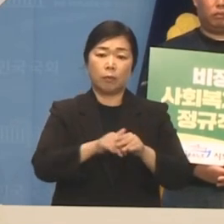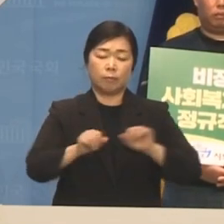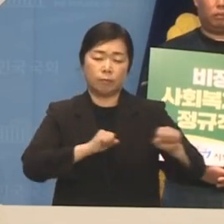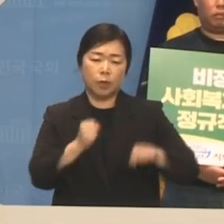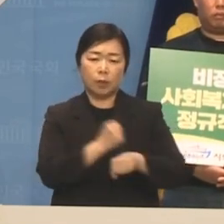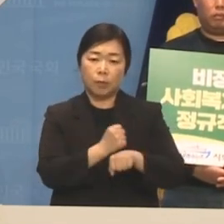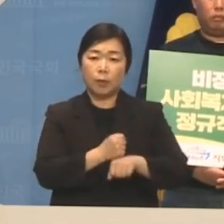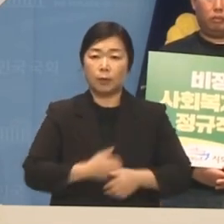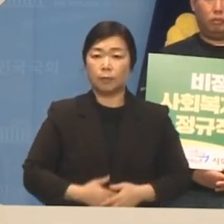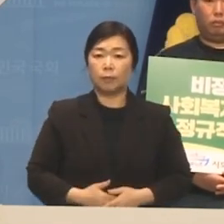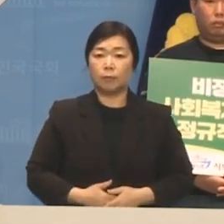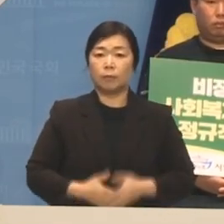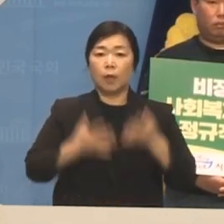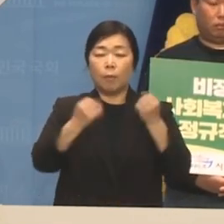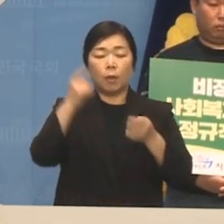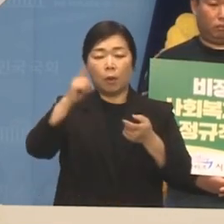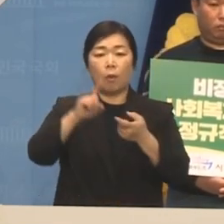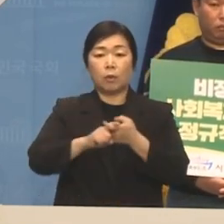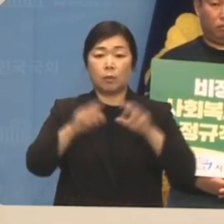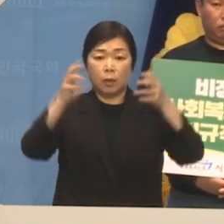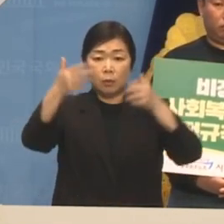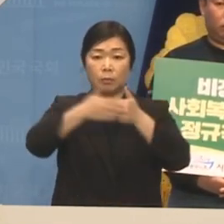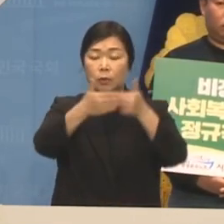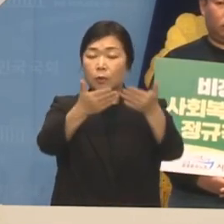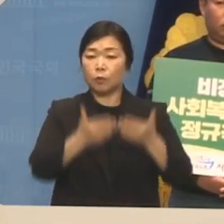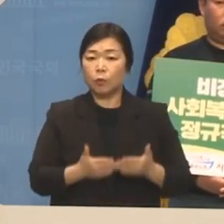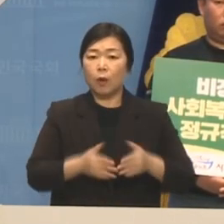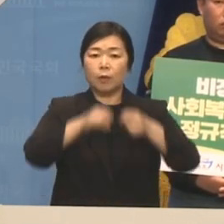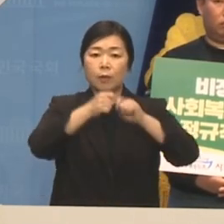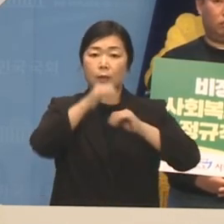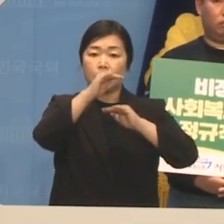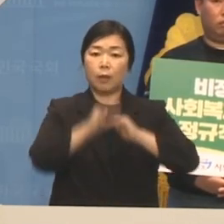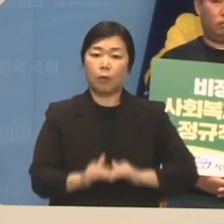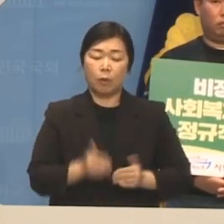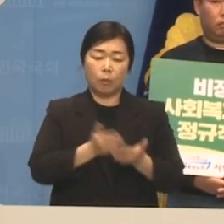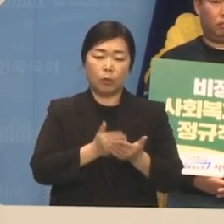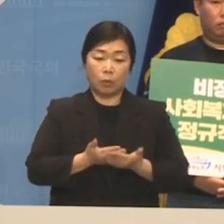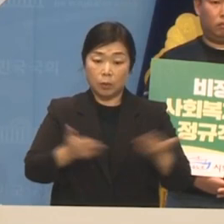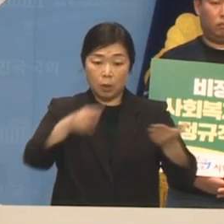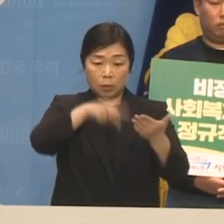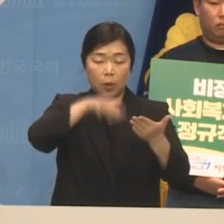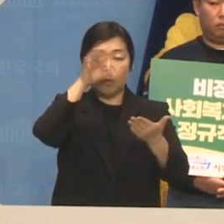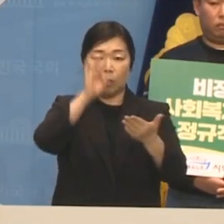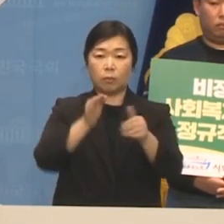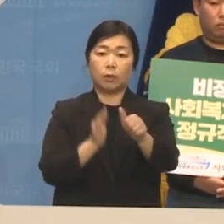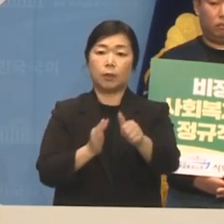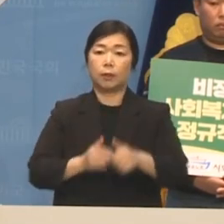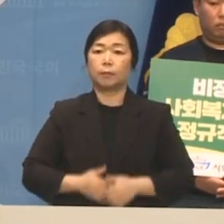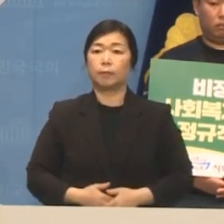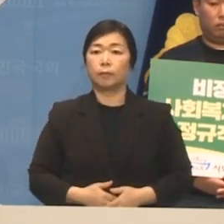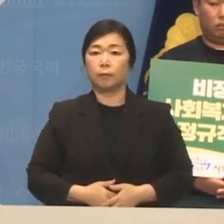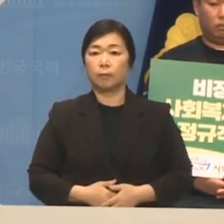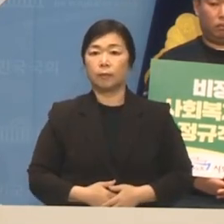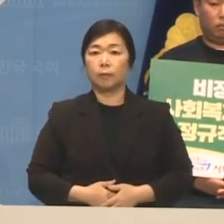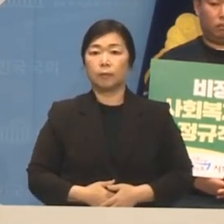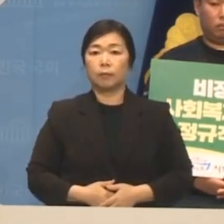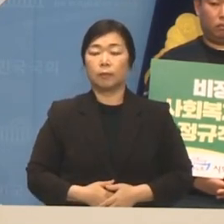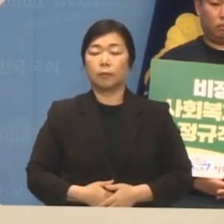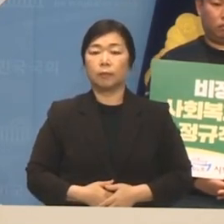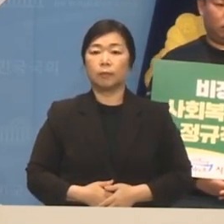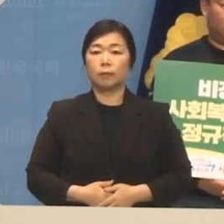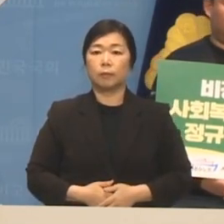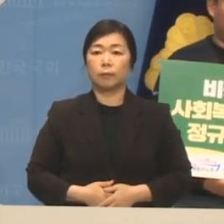것입니다. 많은 관심과 응원 부탁드리며 자세한 내용은 보도자료를 참조해 주셨으면 감사하겠습니다.